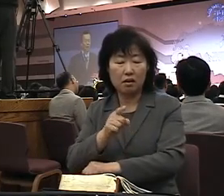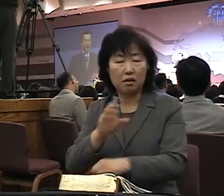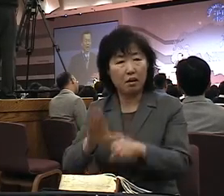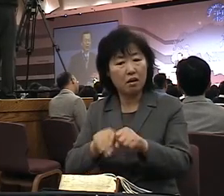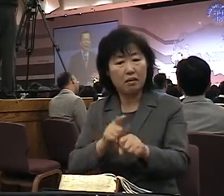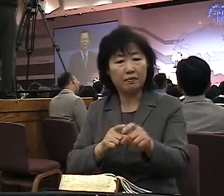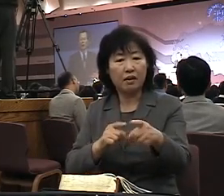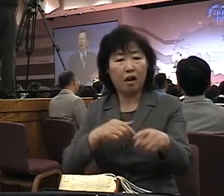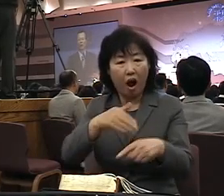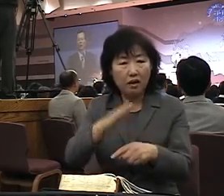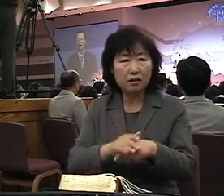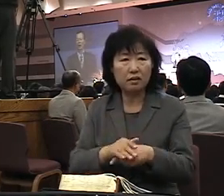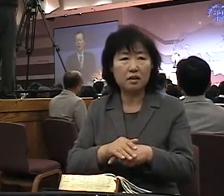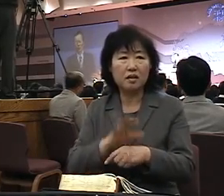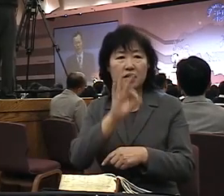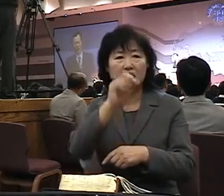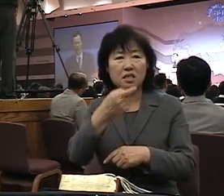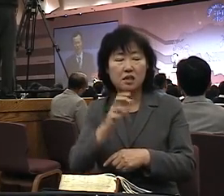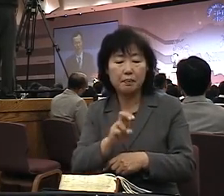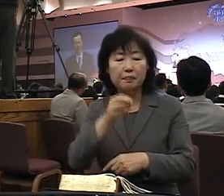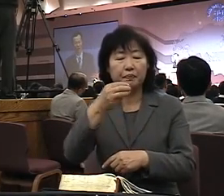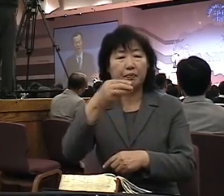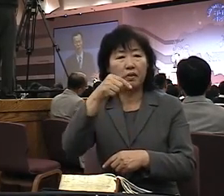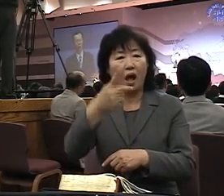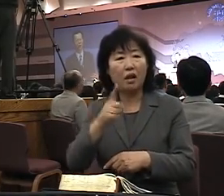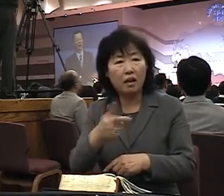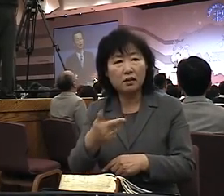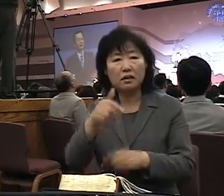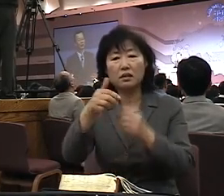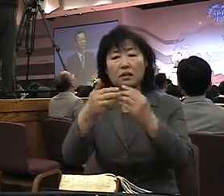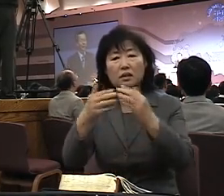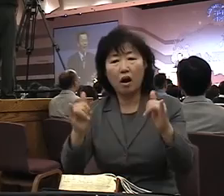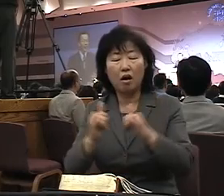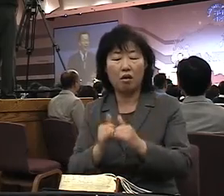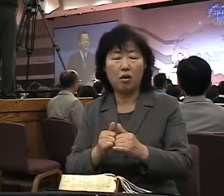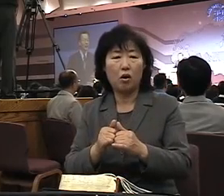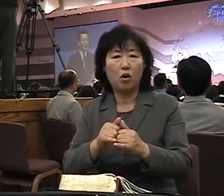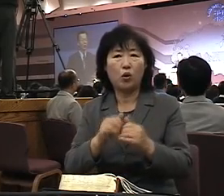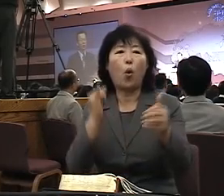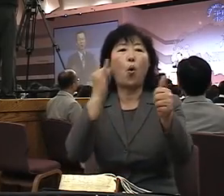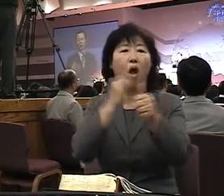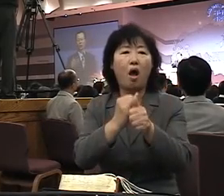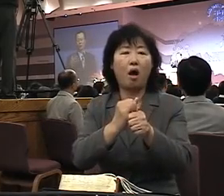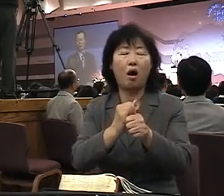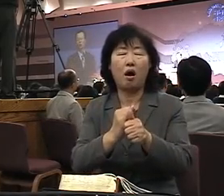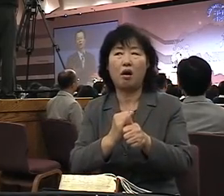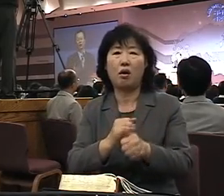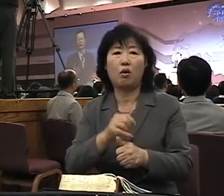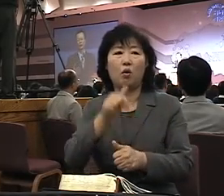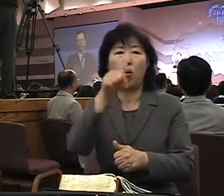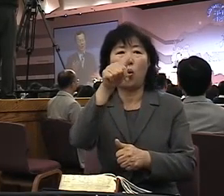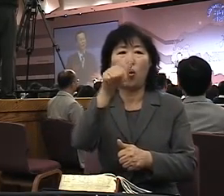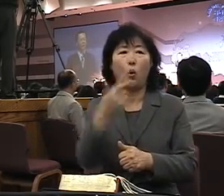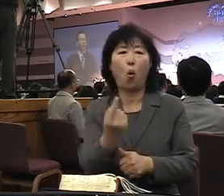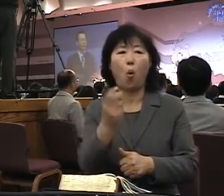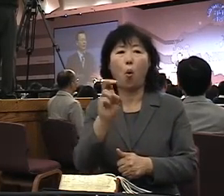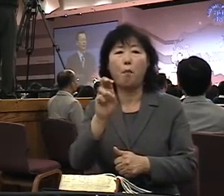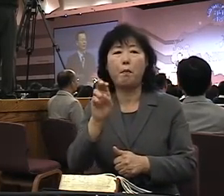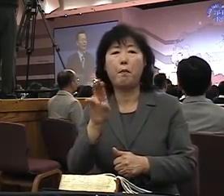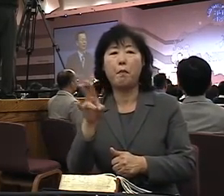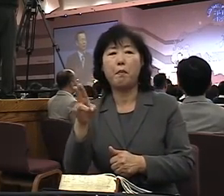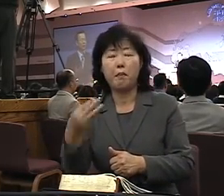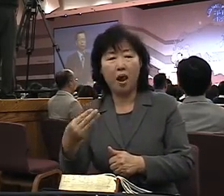가서 음란한 자 고멜과 결혼하여라. 고멜이라는 자는 그때 이 성적으로 그 매춘하는 그